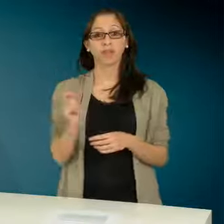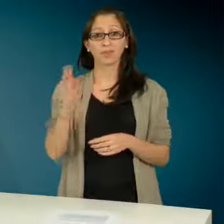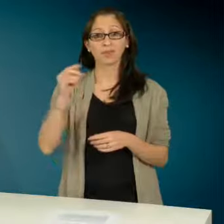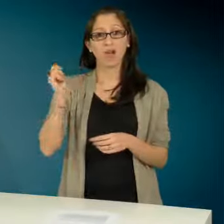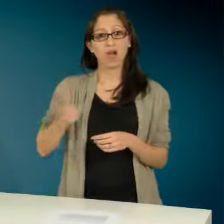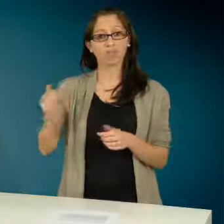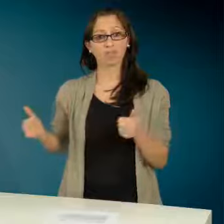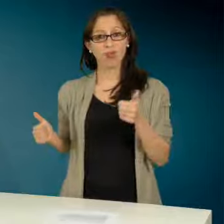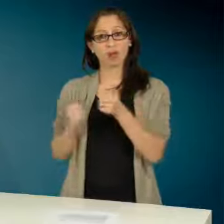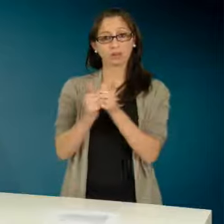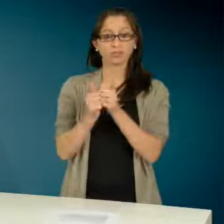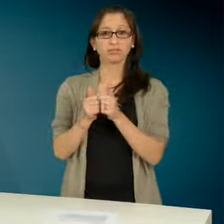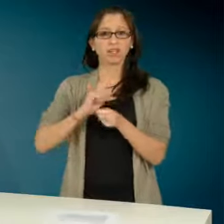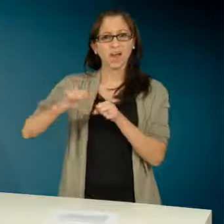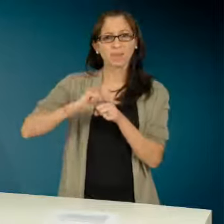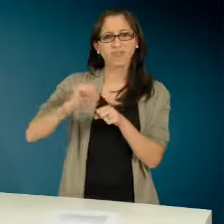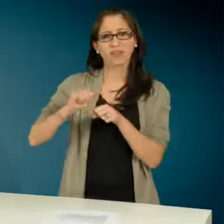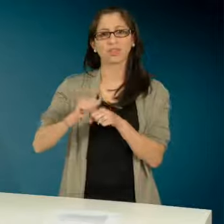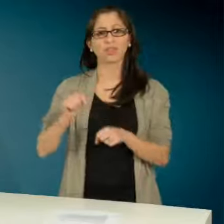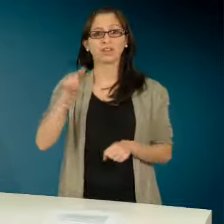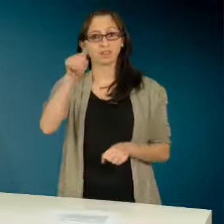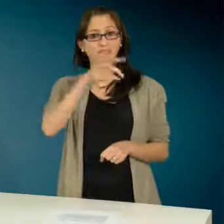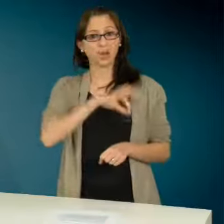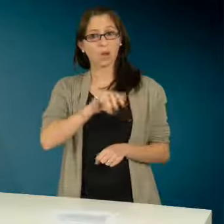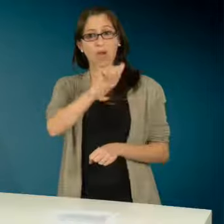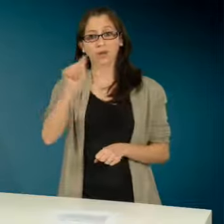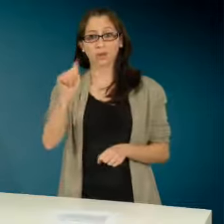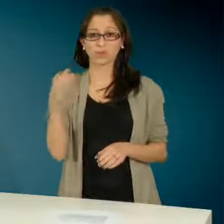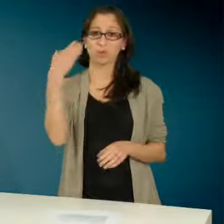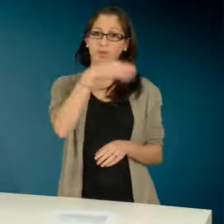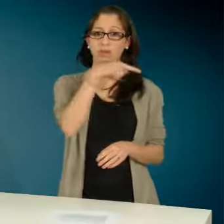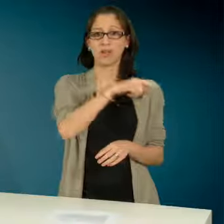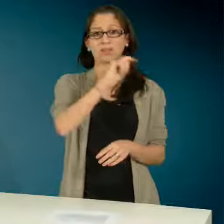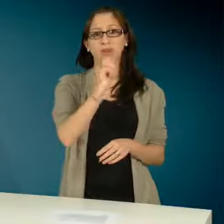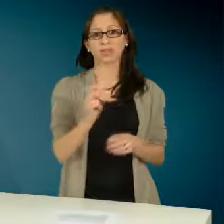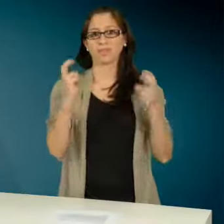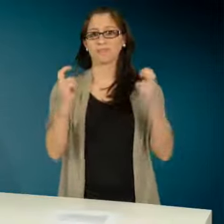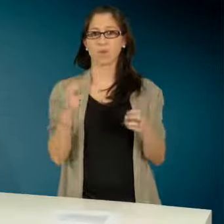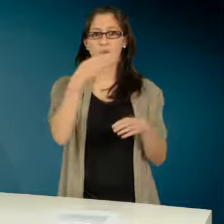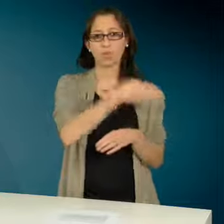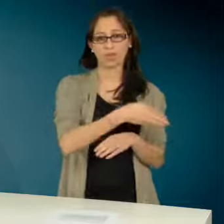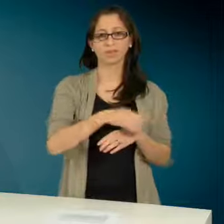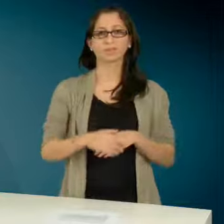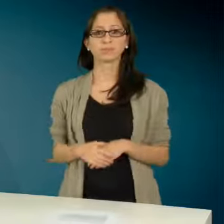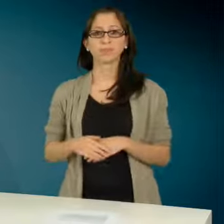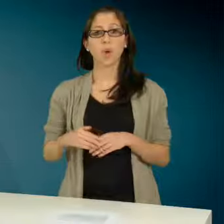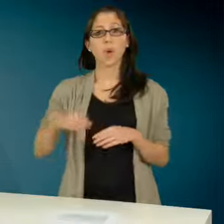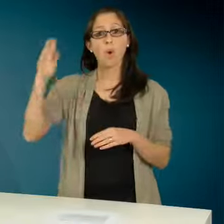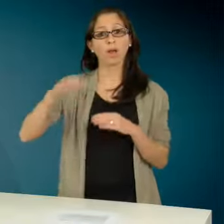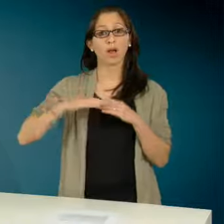Tante kämpft jetzt mit einem Anwalt darum, dass Antonio bei ihr wohnen kann. Das Oberlandesgericht muss jetzt